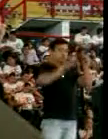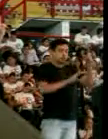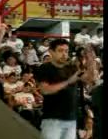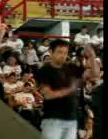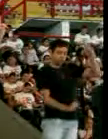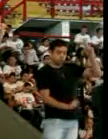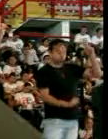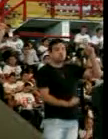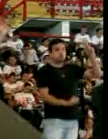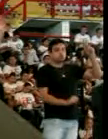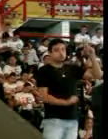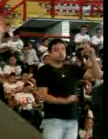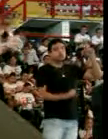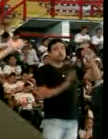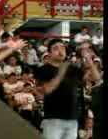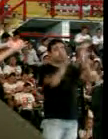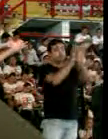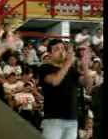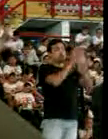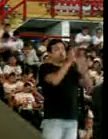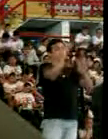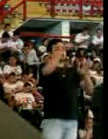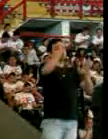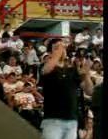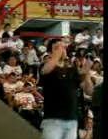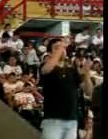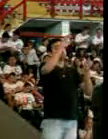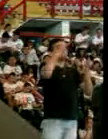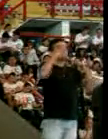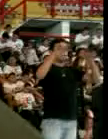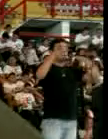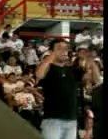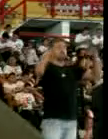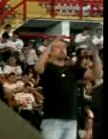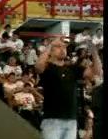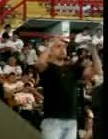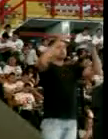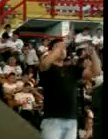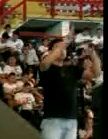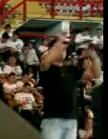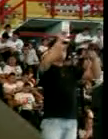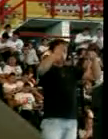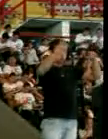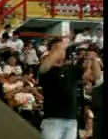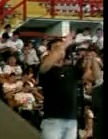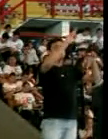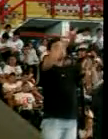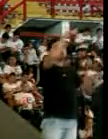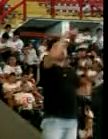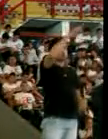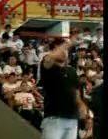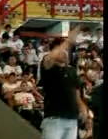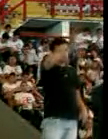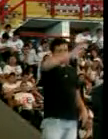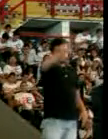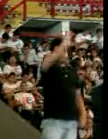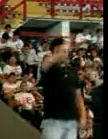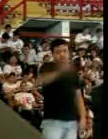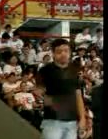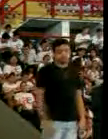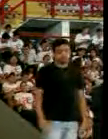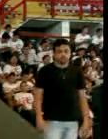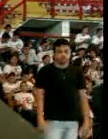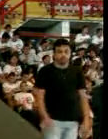Sul. Ação da natureza e ação, sobretudo, humana, ok? Vamos